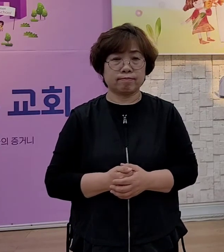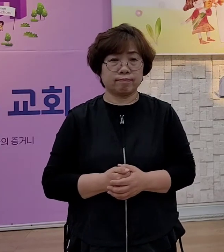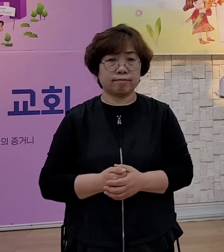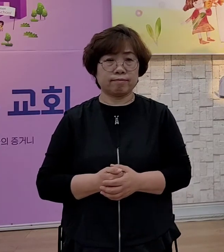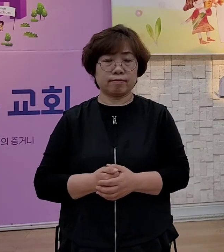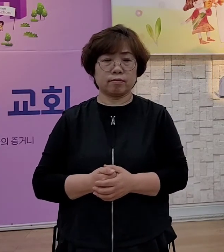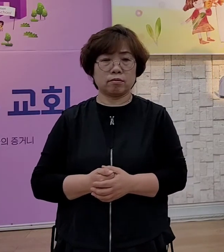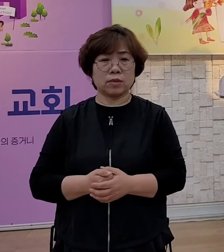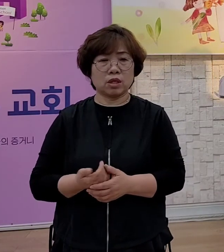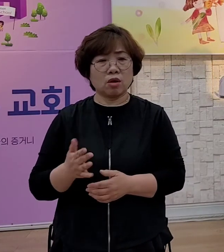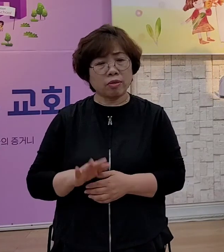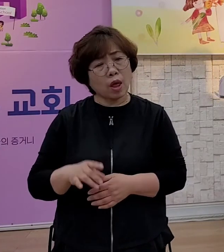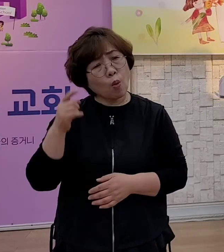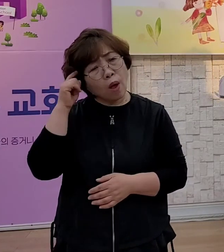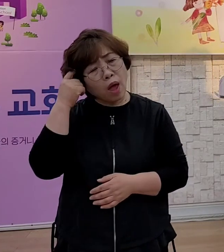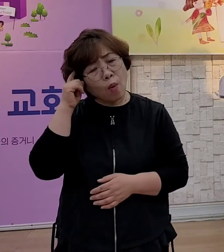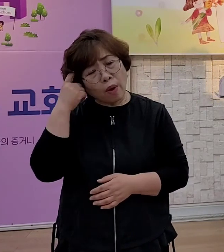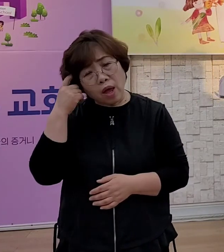왜일까요?